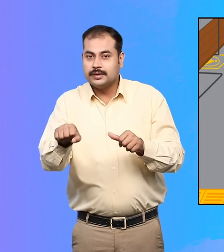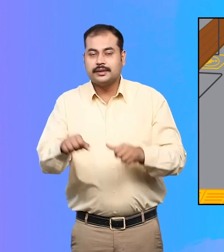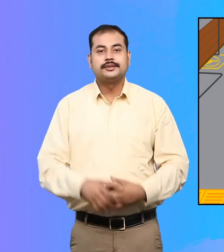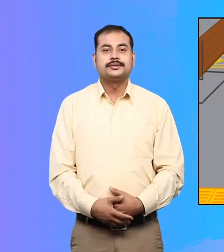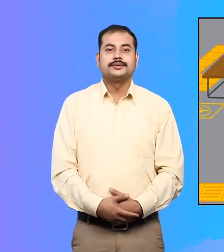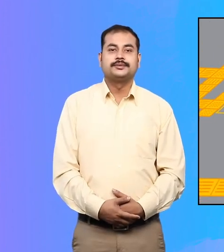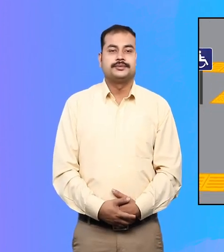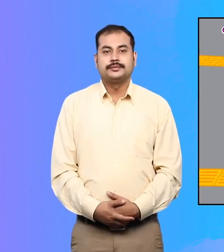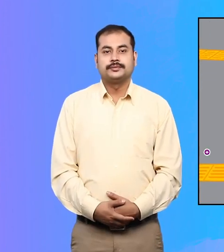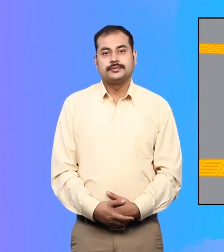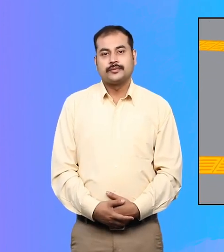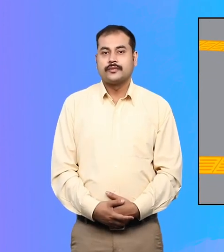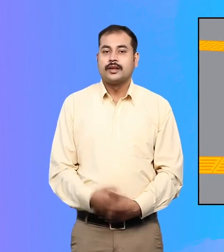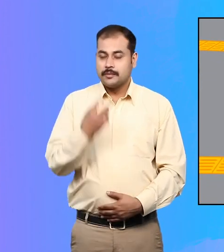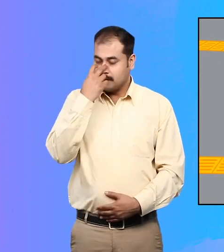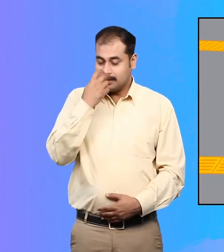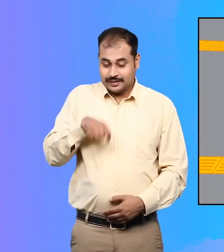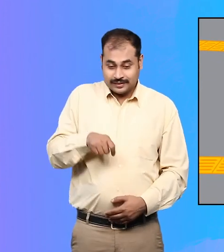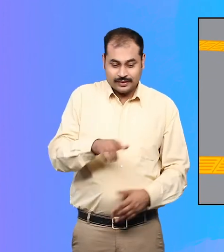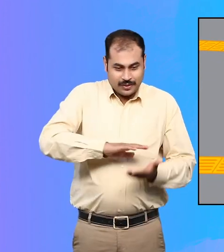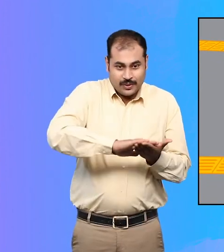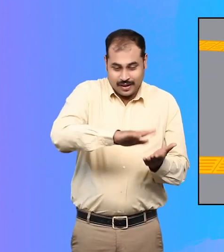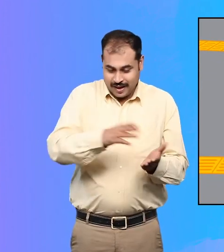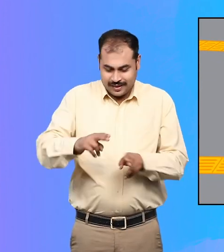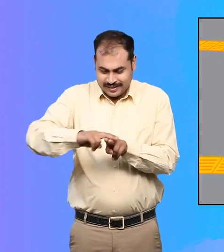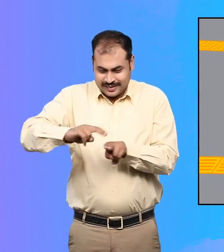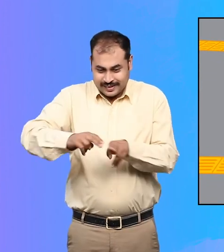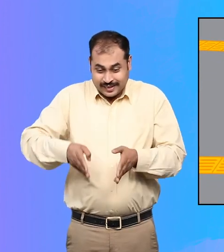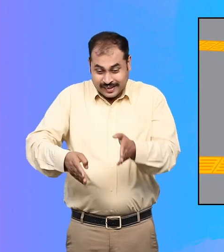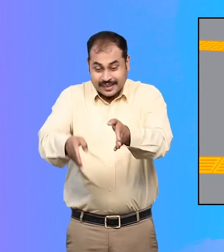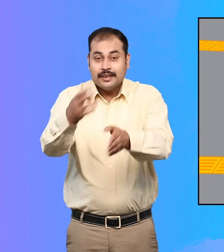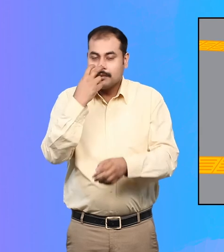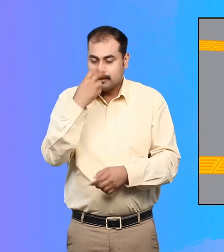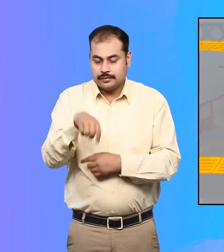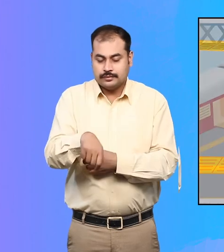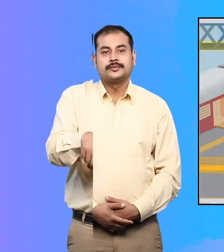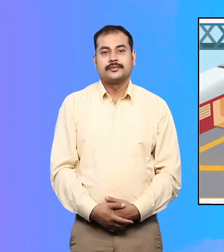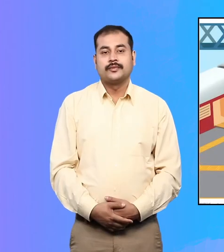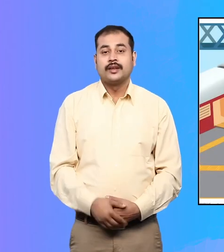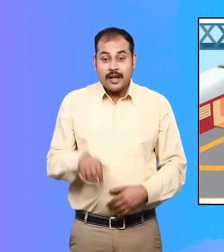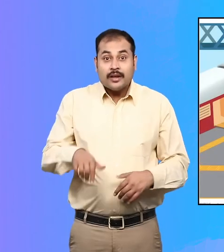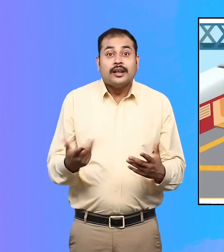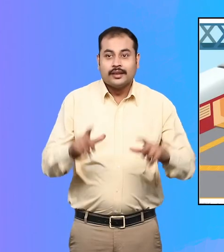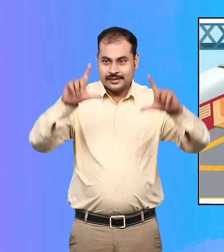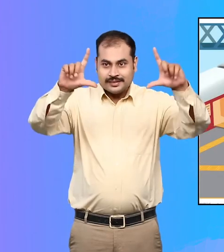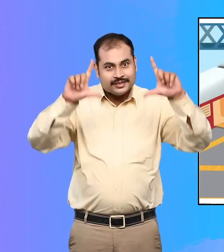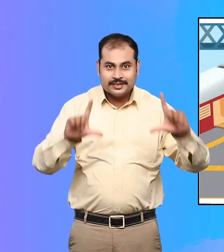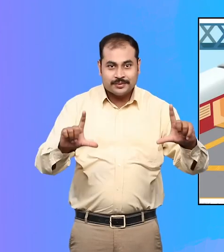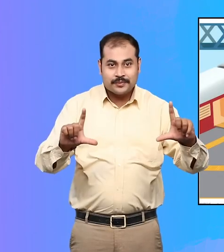है का रास्ता दिखाने के लिए टाइल पर विकलांग लोगों के लिए